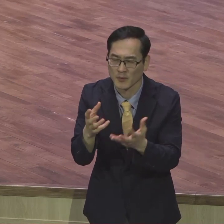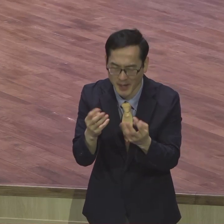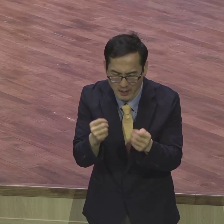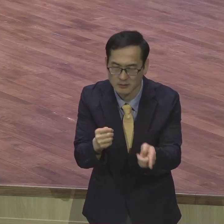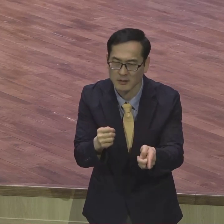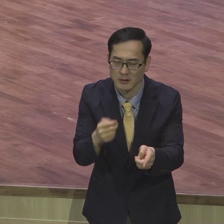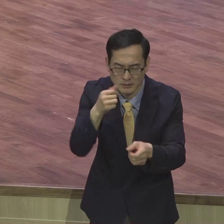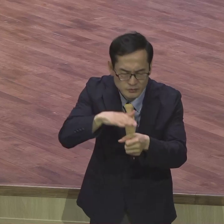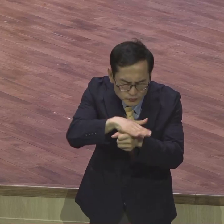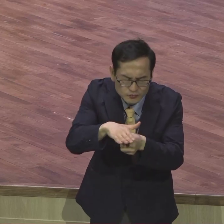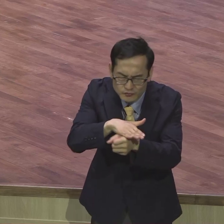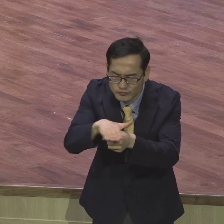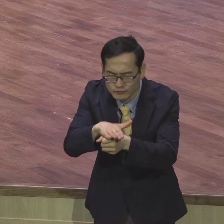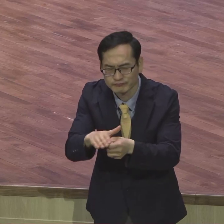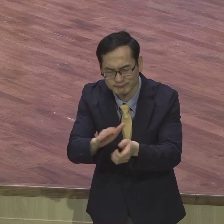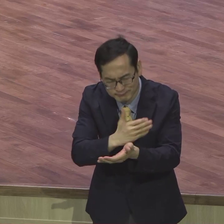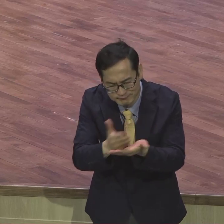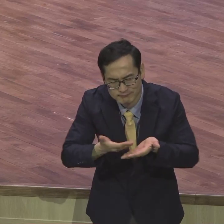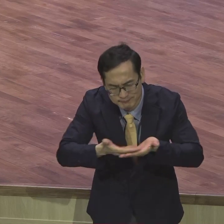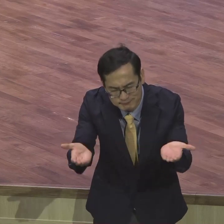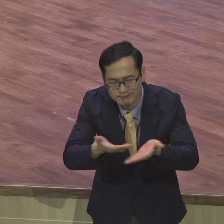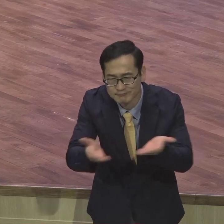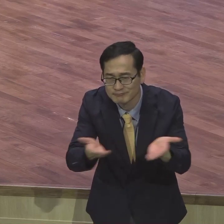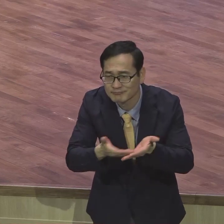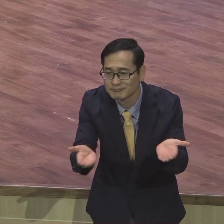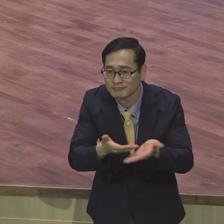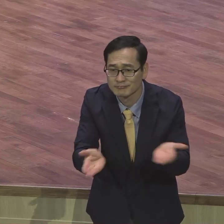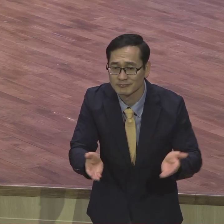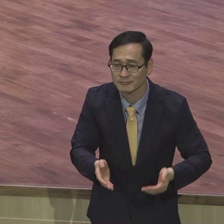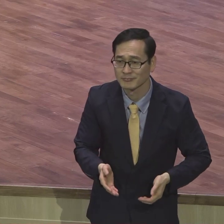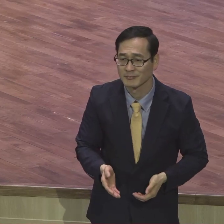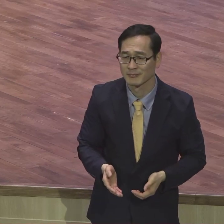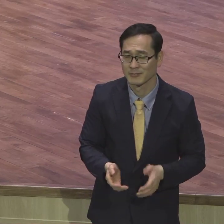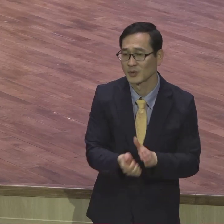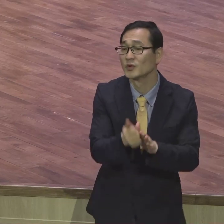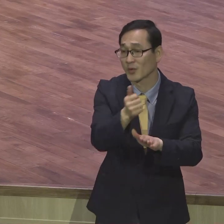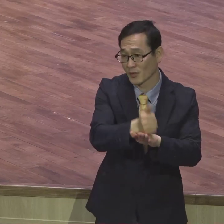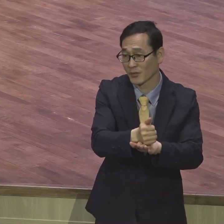순간에 알코올 중독자가 되어 있어요. 신부들은 술을 많이 먹잖아요.